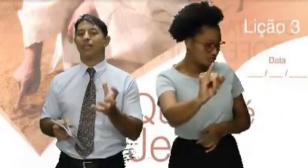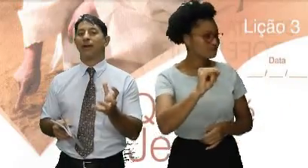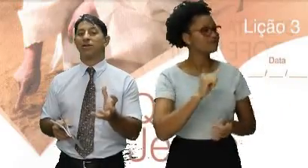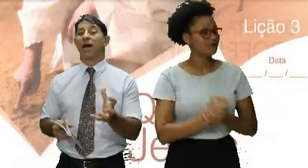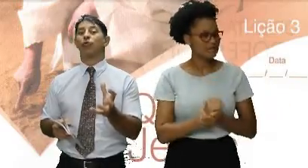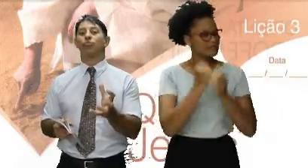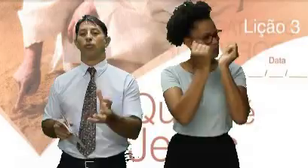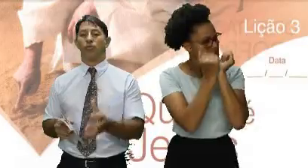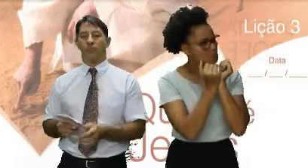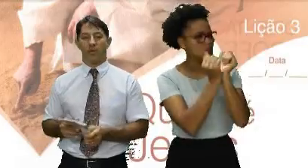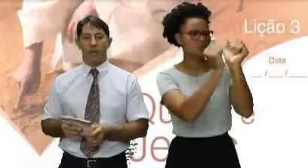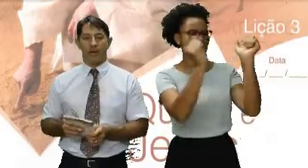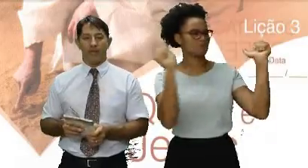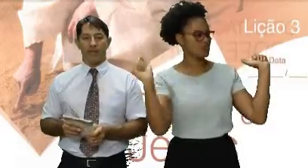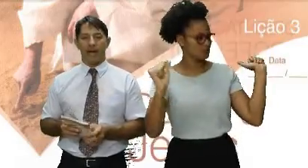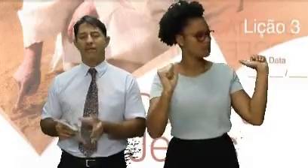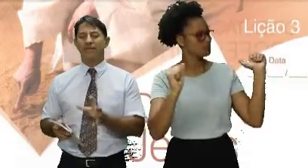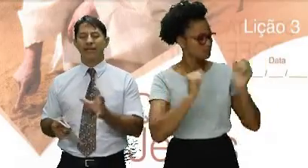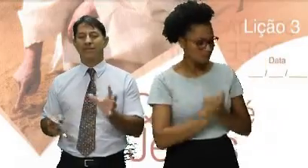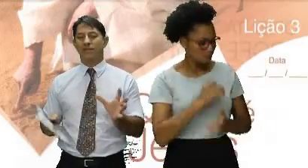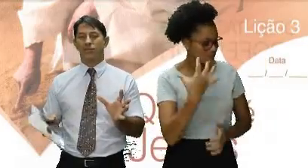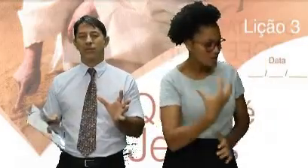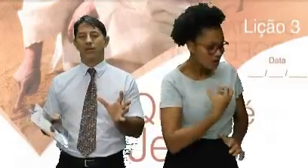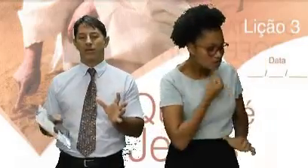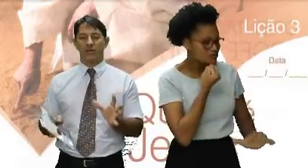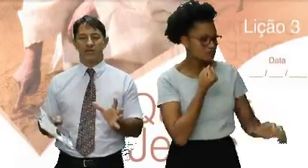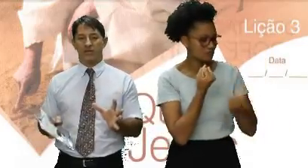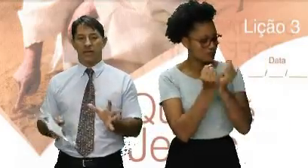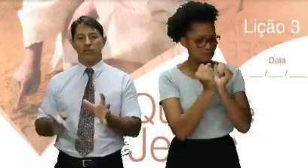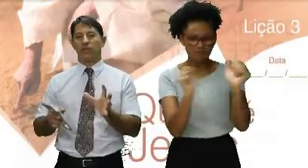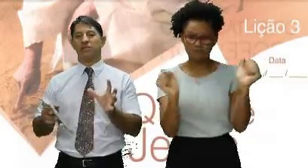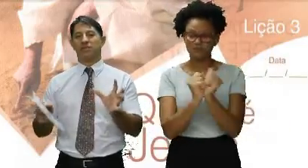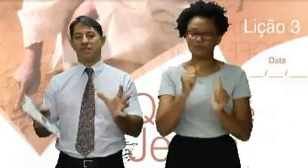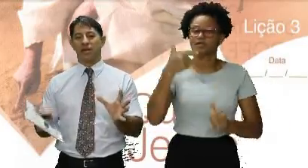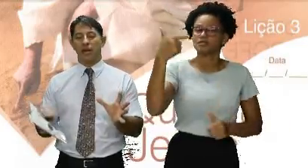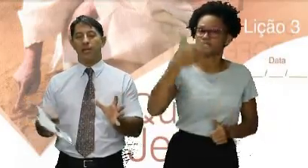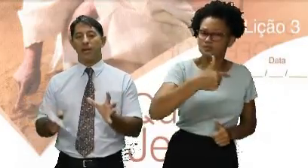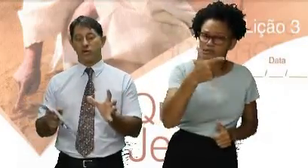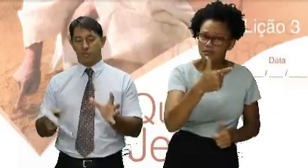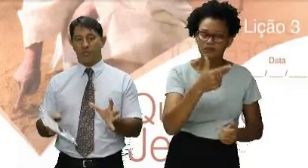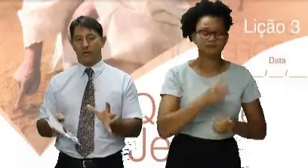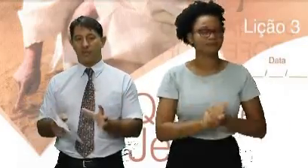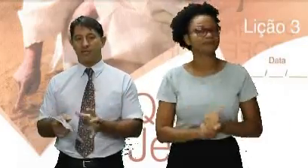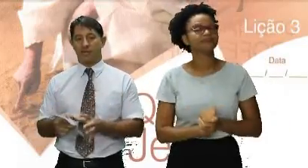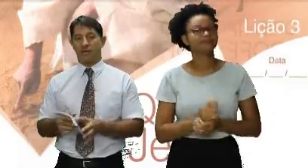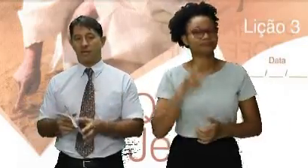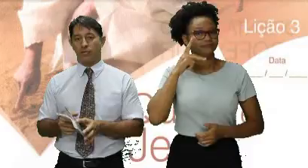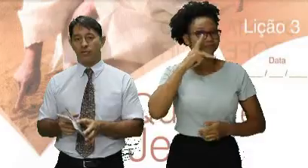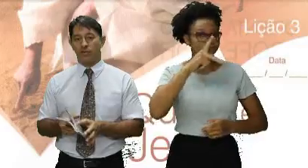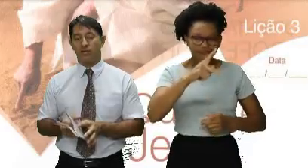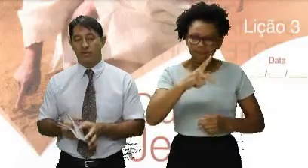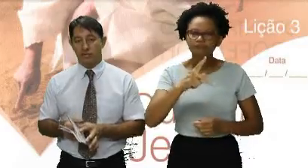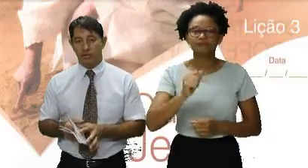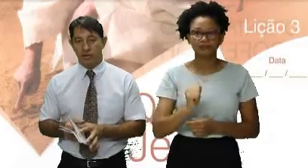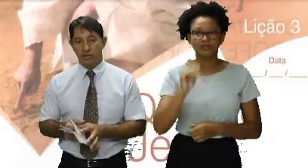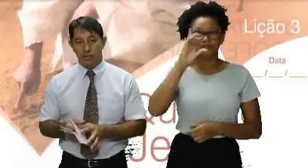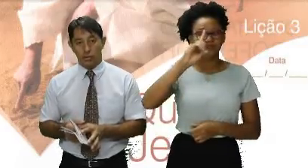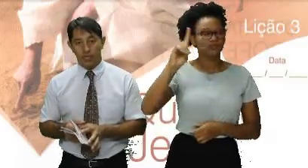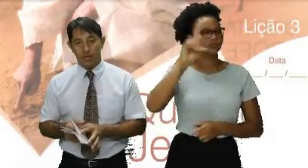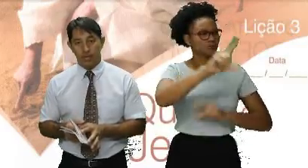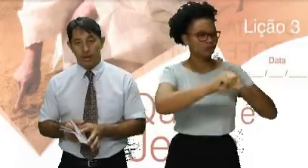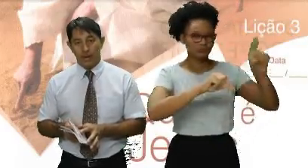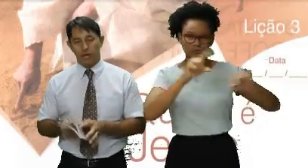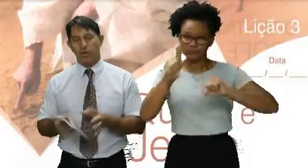viria libertar o povo. Essa é a segunda profecia acontecida pelos profetas que Deus se